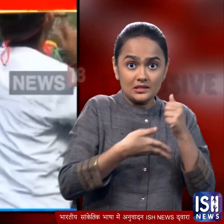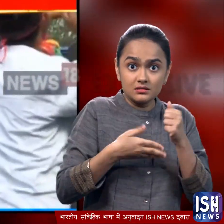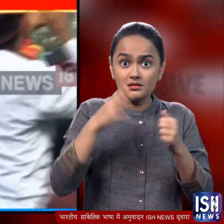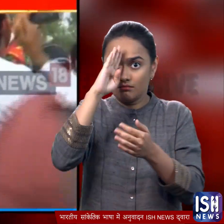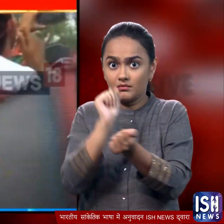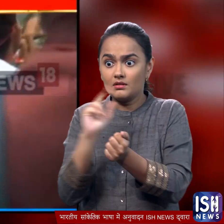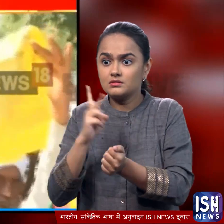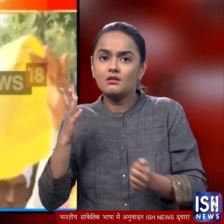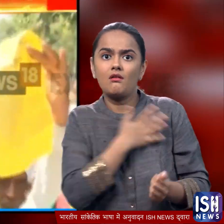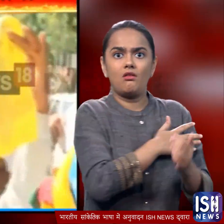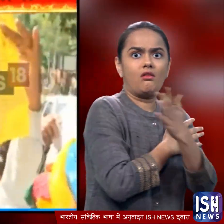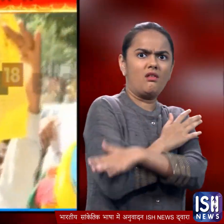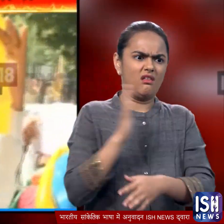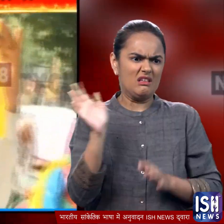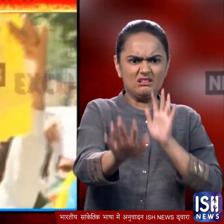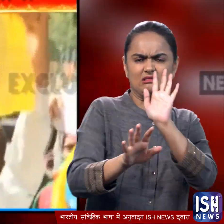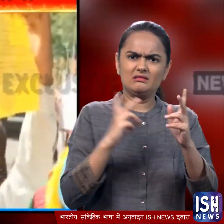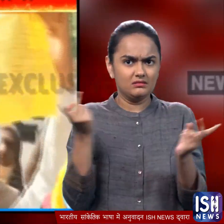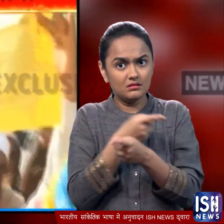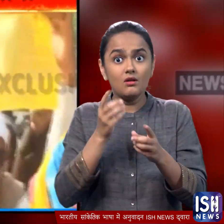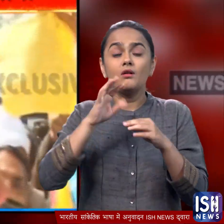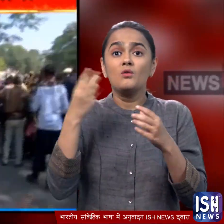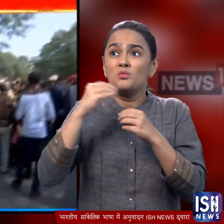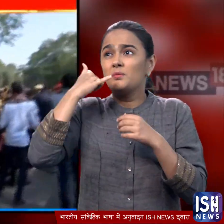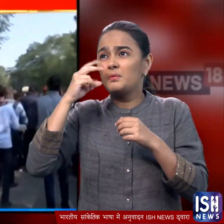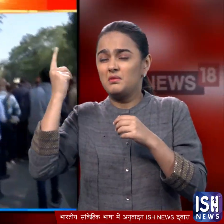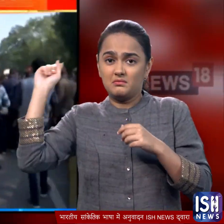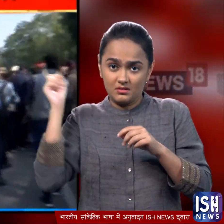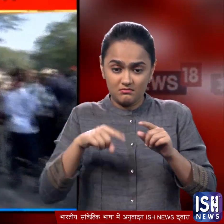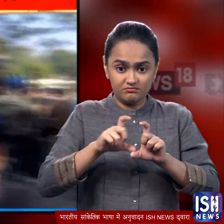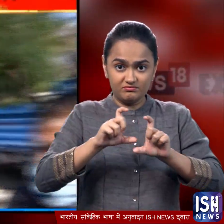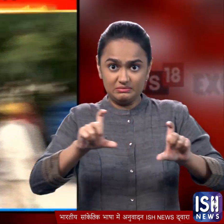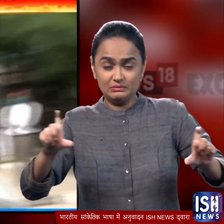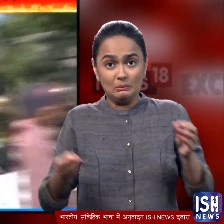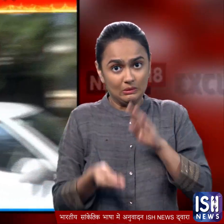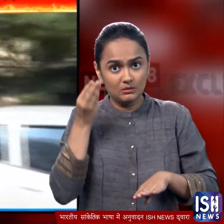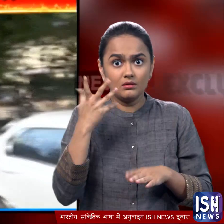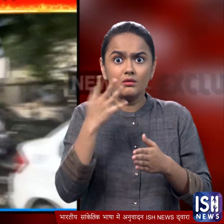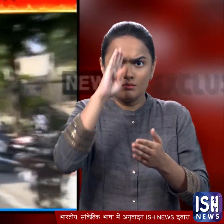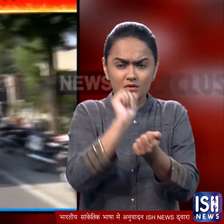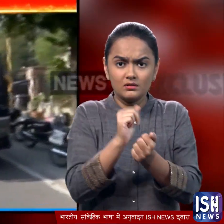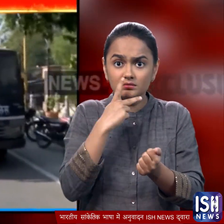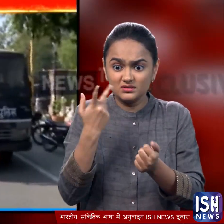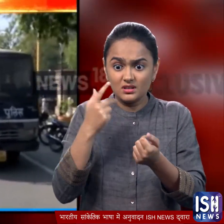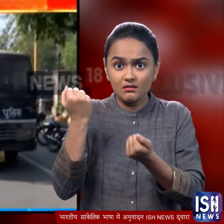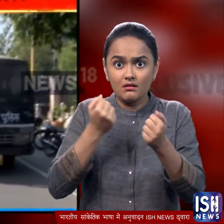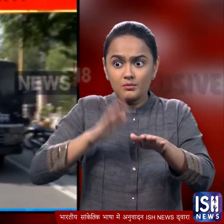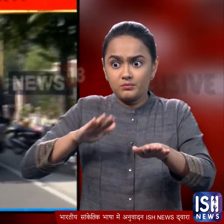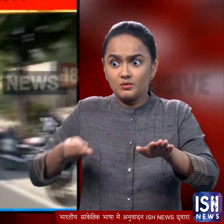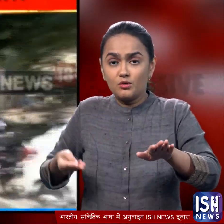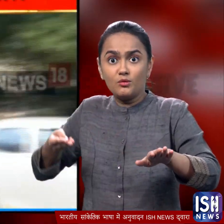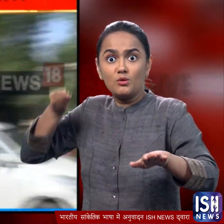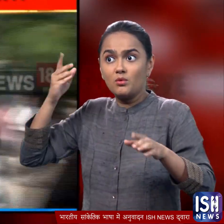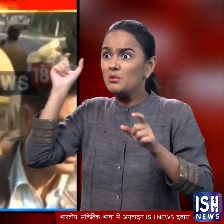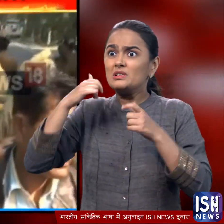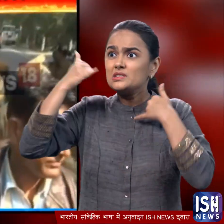धक्का मुक्की की नौबत आ गई, जिसे देखते हुए वहां सुरक्षा और बढ़ानी पड़ी। टकराव की स्थिति आप देखिए कि पुलिस के पीछे गाड़ियां बढ़ रही है और लगातार सुरक्षा